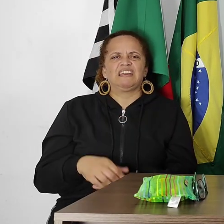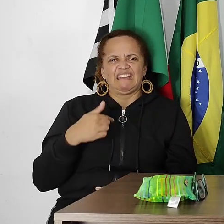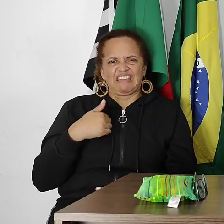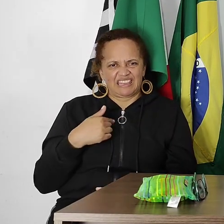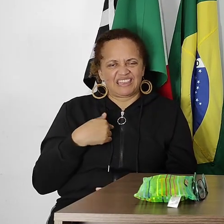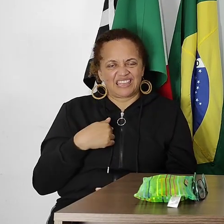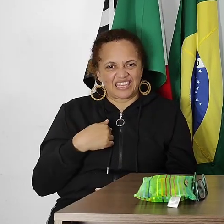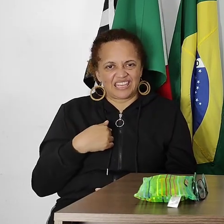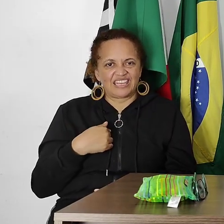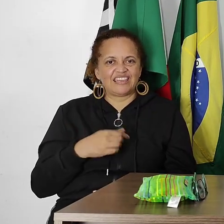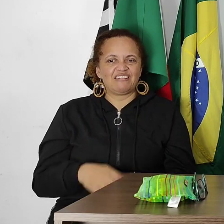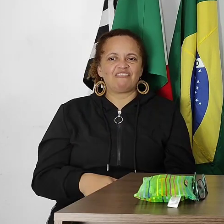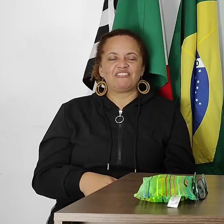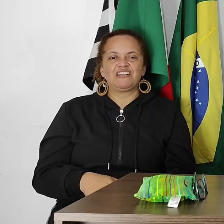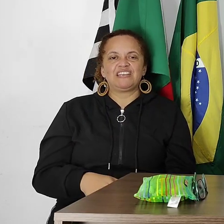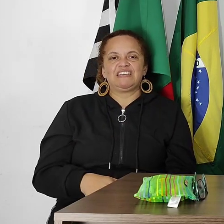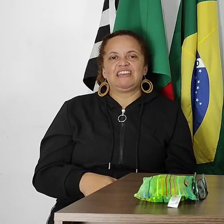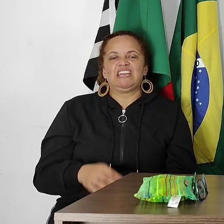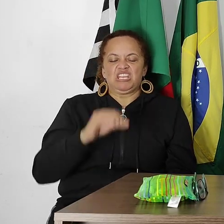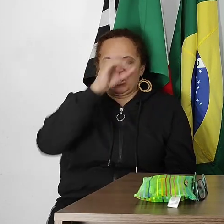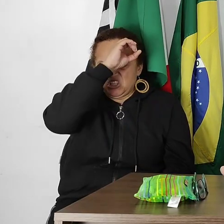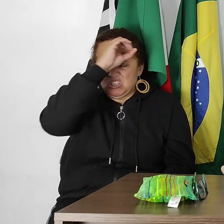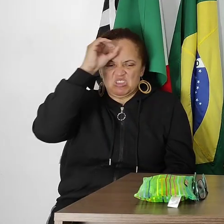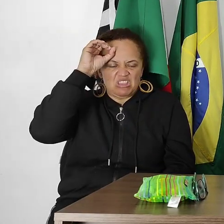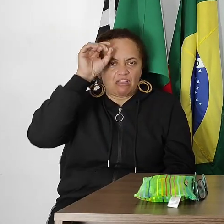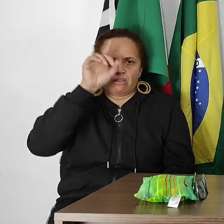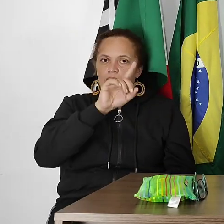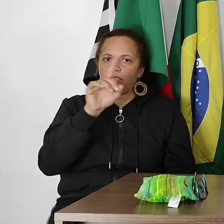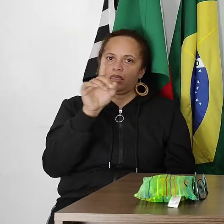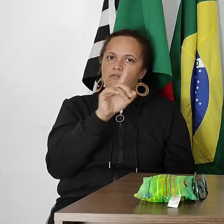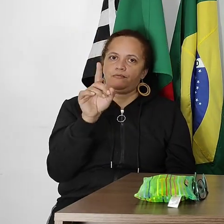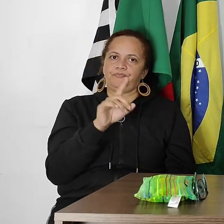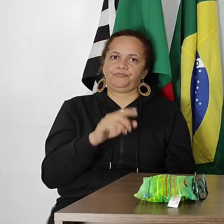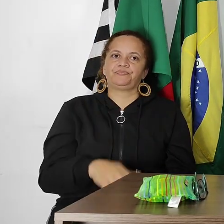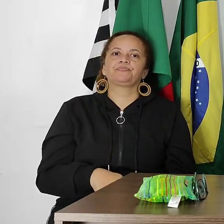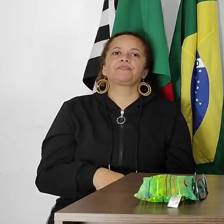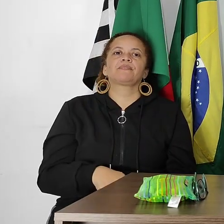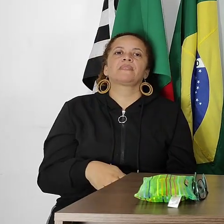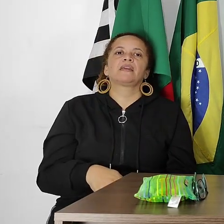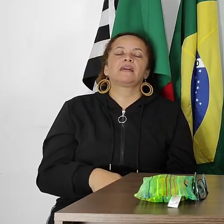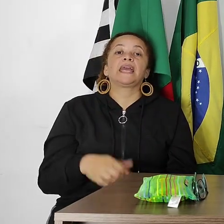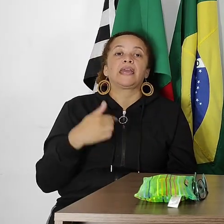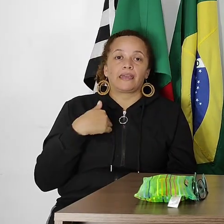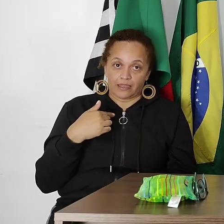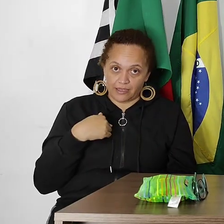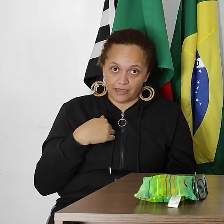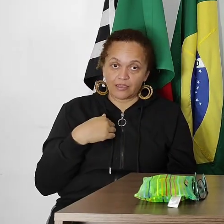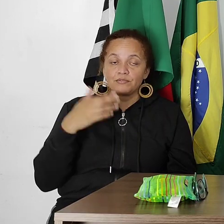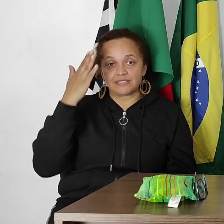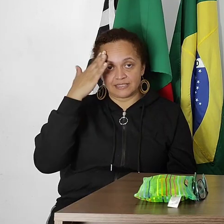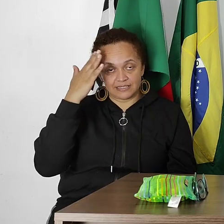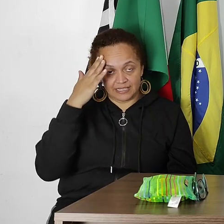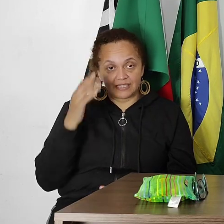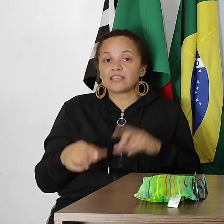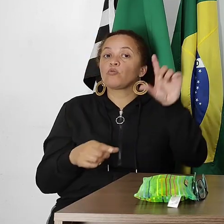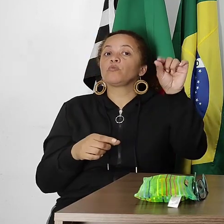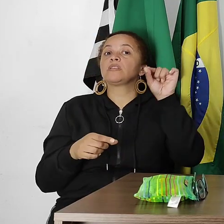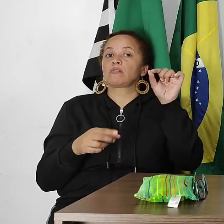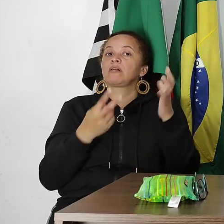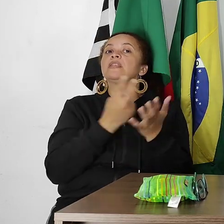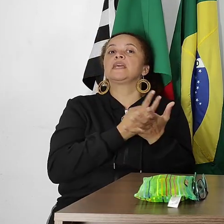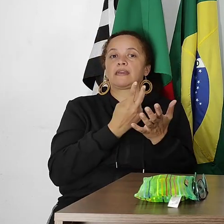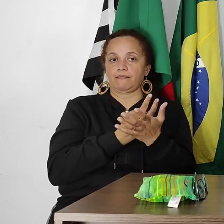eu não sou vítima da sociedade, refém, não. Eu sou refém das minhas escolhas, das minhas atitudes, porque